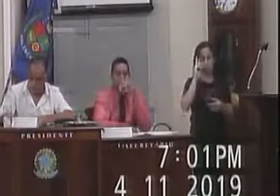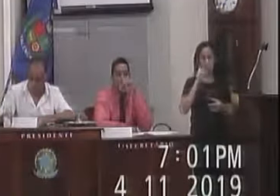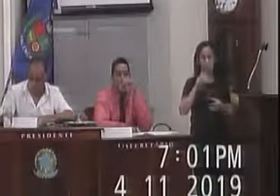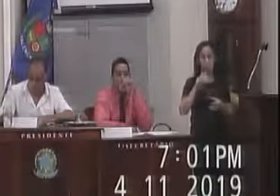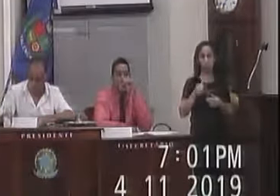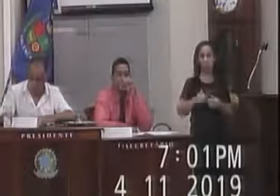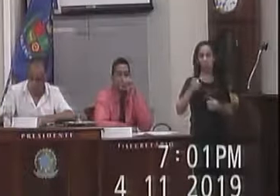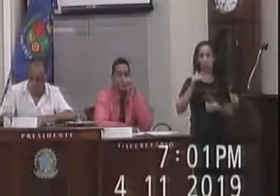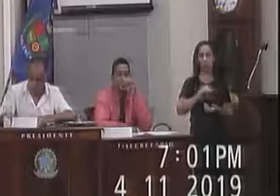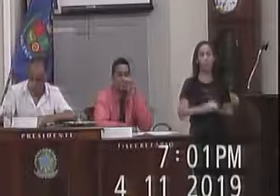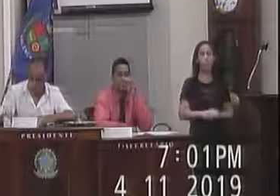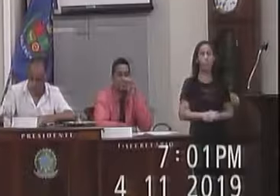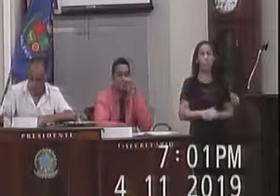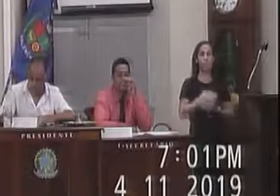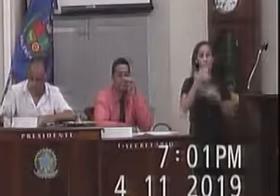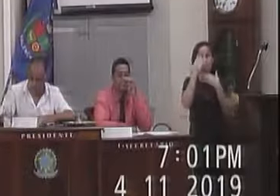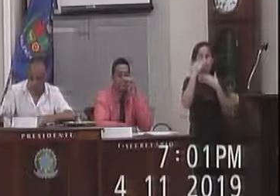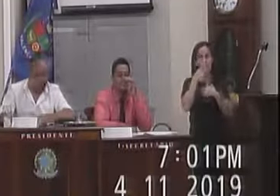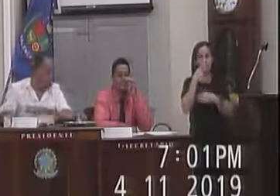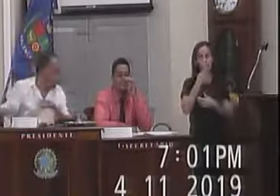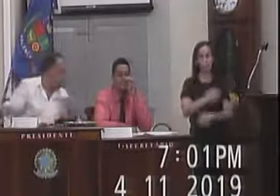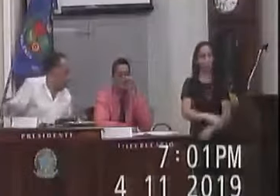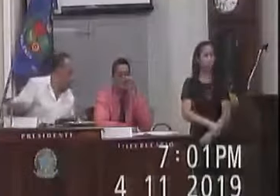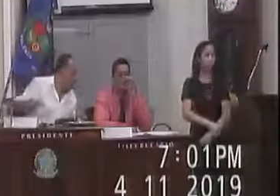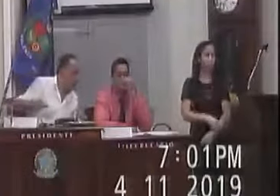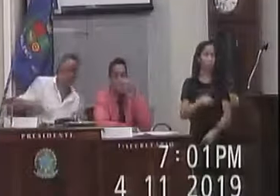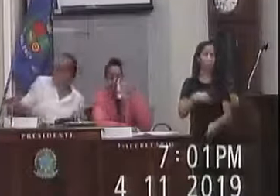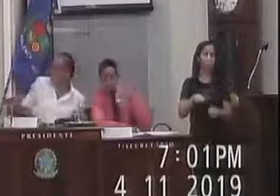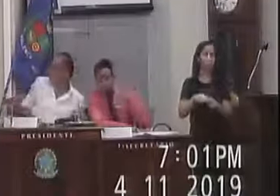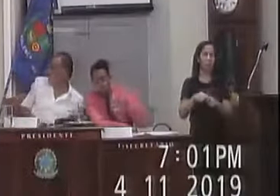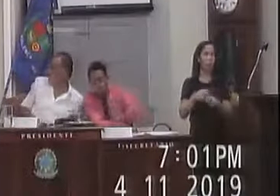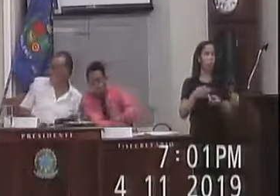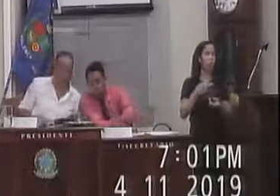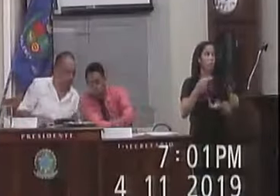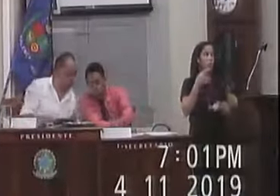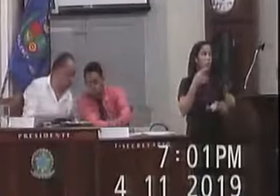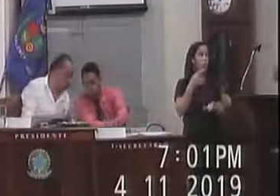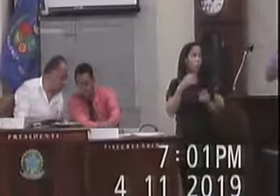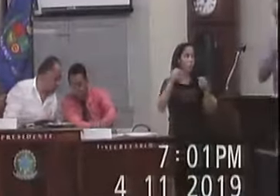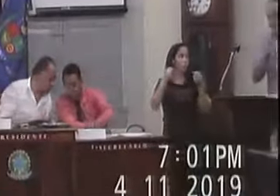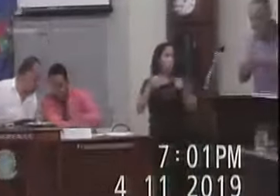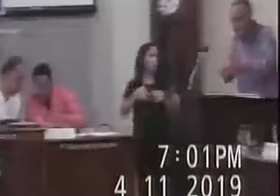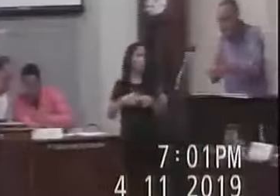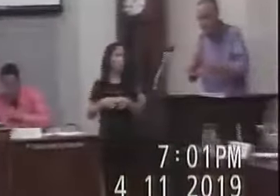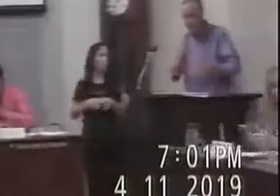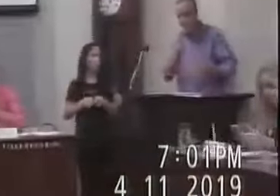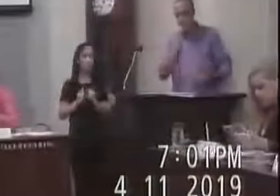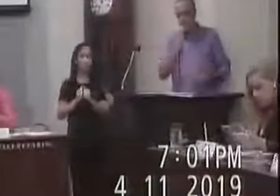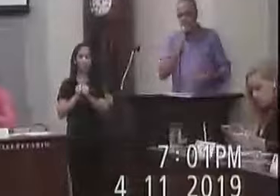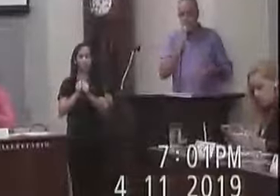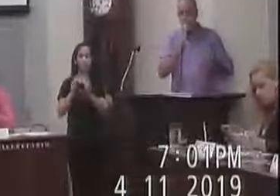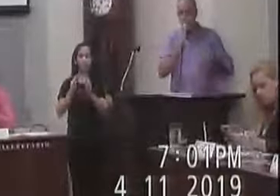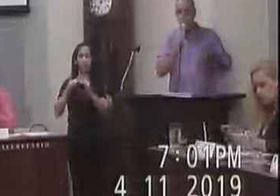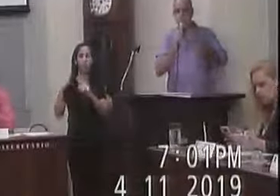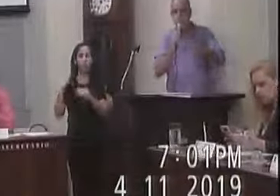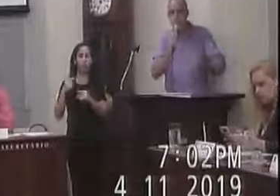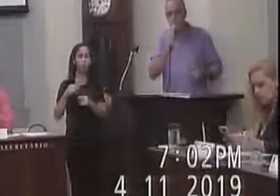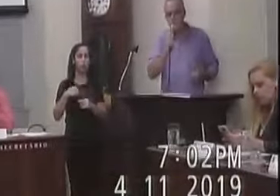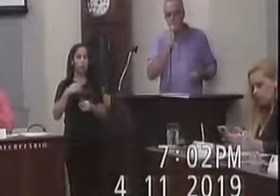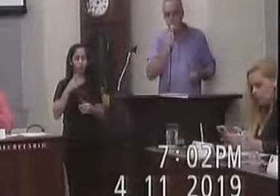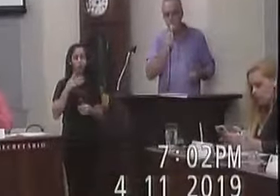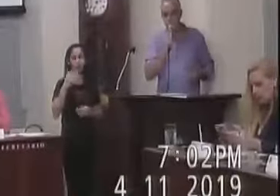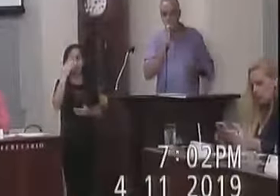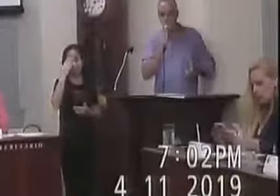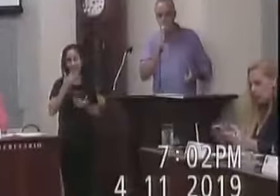mais Ainda Obrigado Pela parte Então Em cima Dessa Dessa Explanação Alinhada A essa Casa Eu aposto